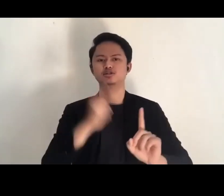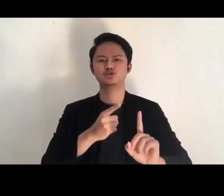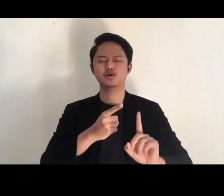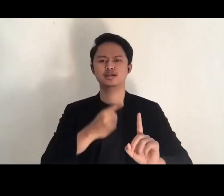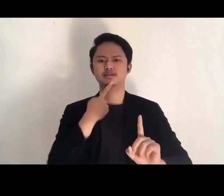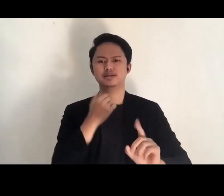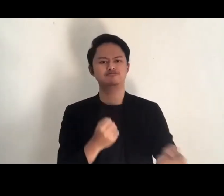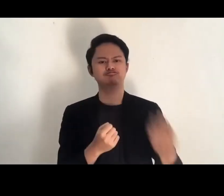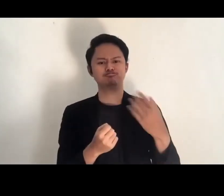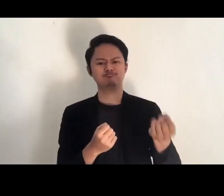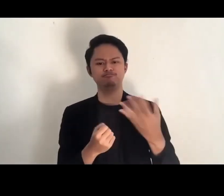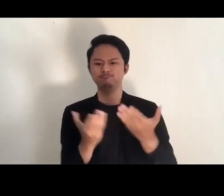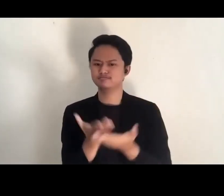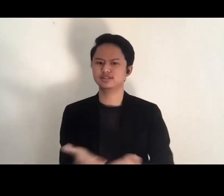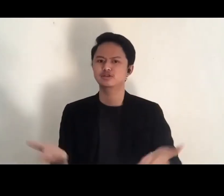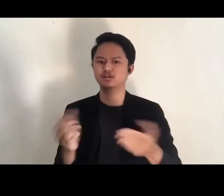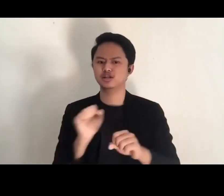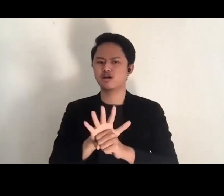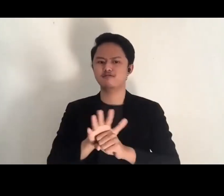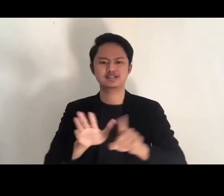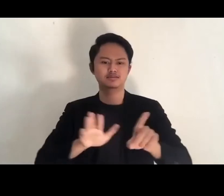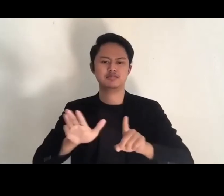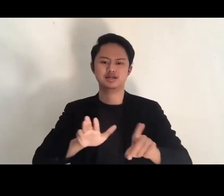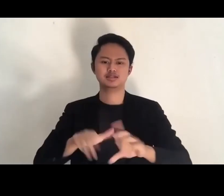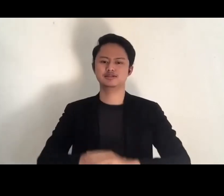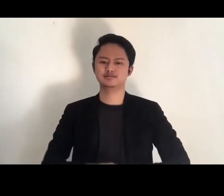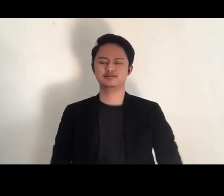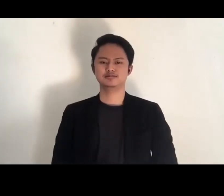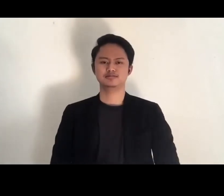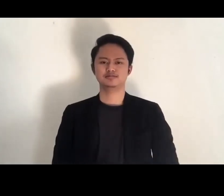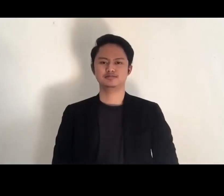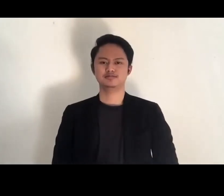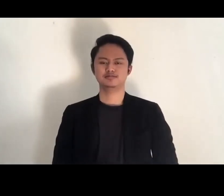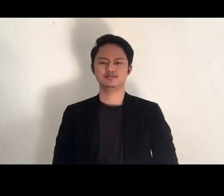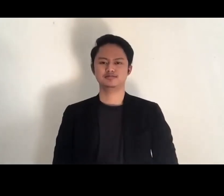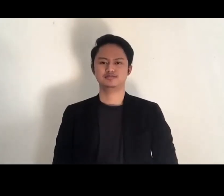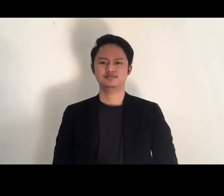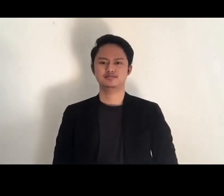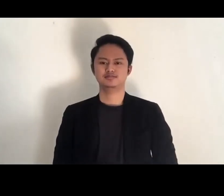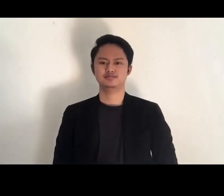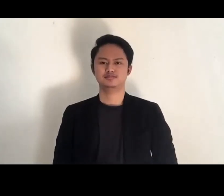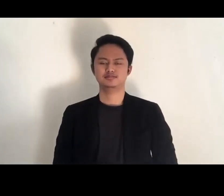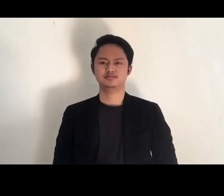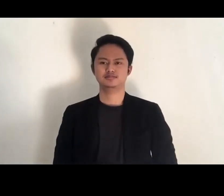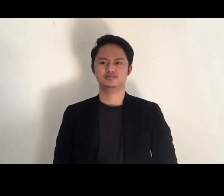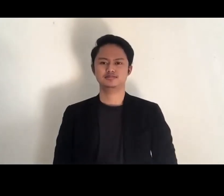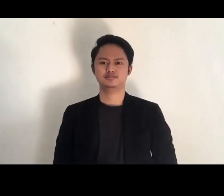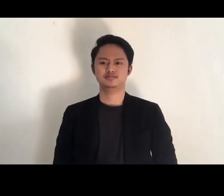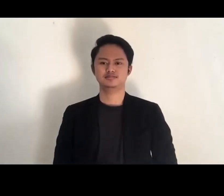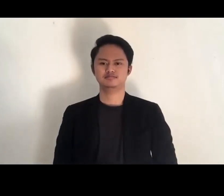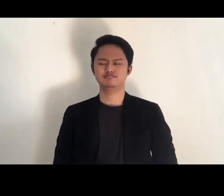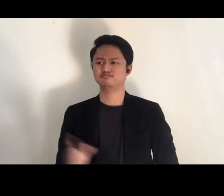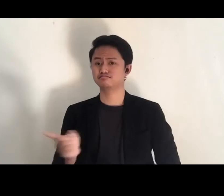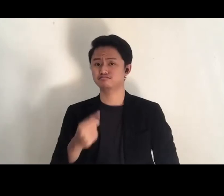merespon kondisi dan situasi COVID-19 saat ini. Dari hasil checklist kesiapan sekolah ini, Bapak